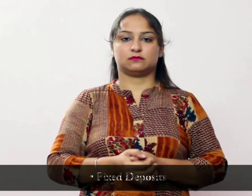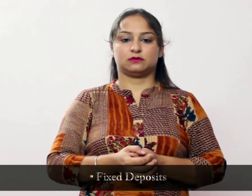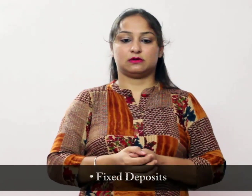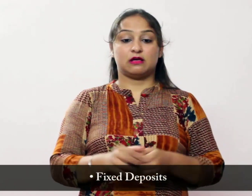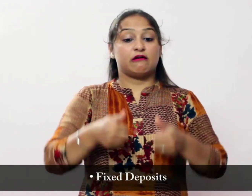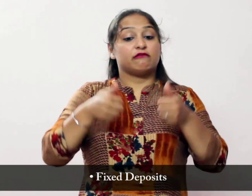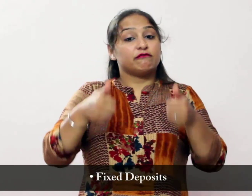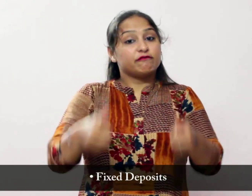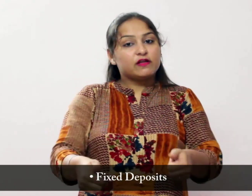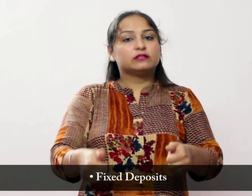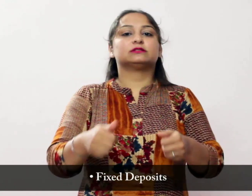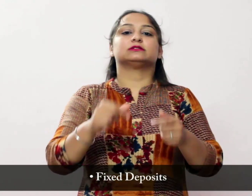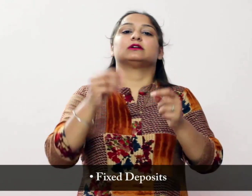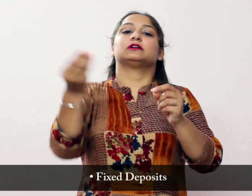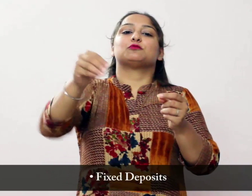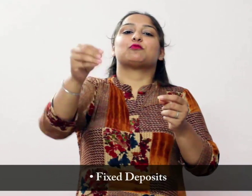सावधि जमा,